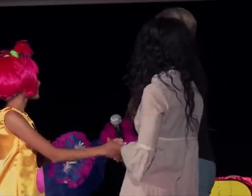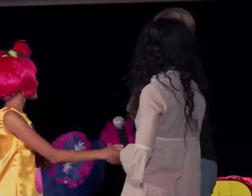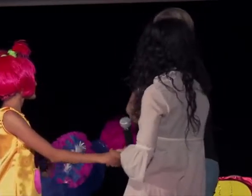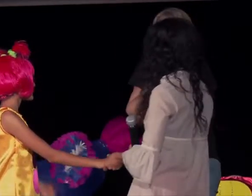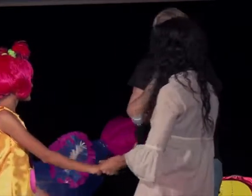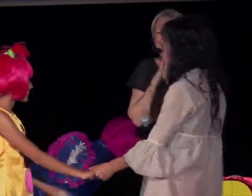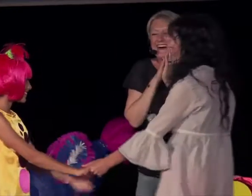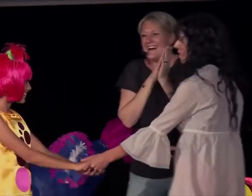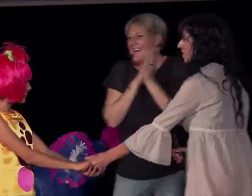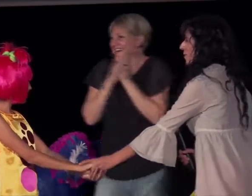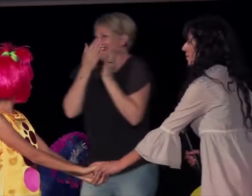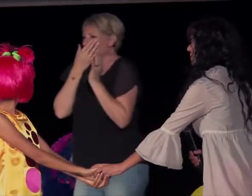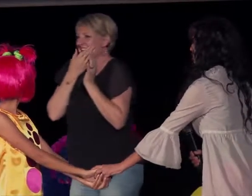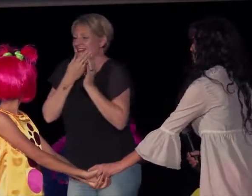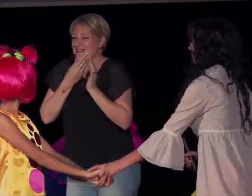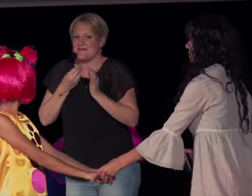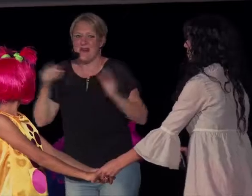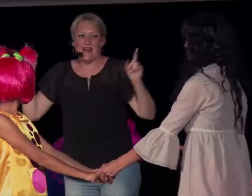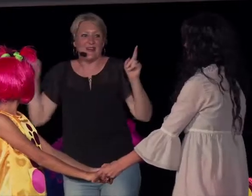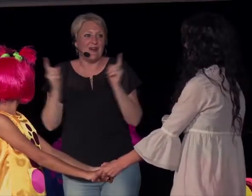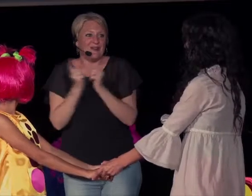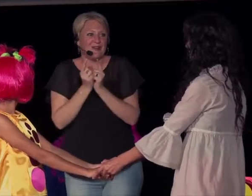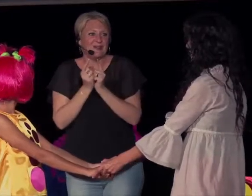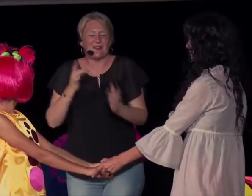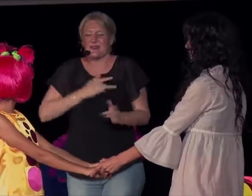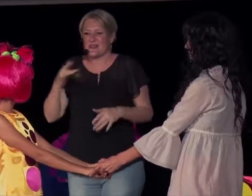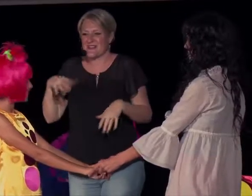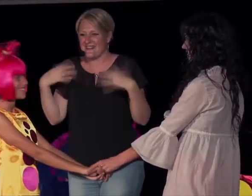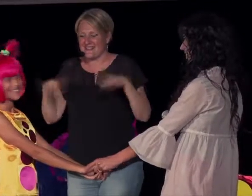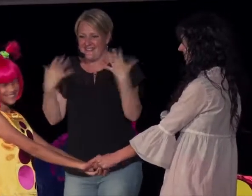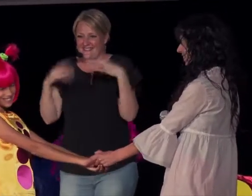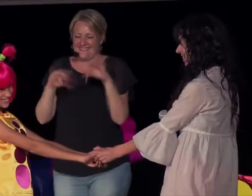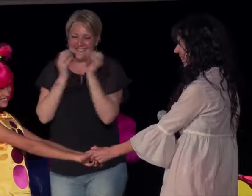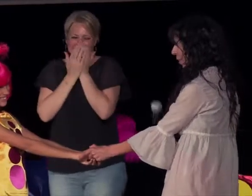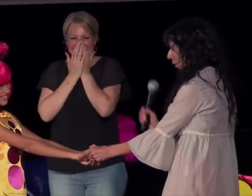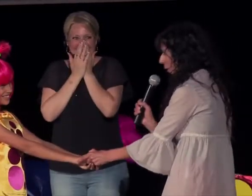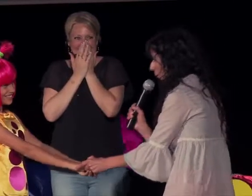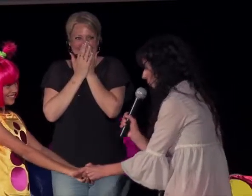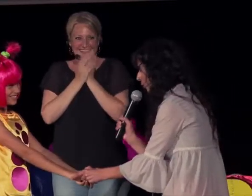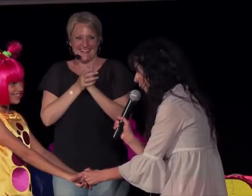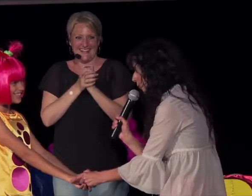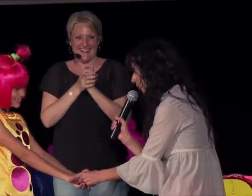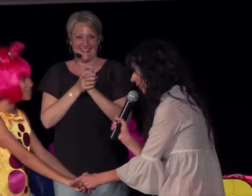là ! Quelle belle rencontre touchante ! On se retrouve tout à